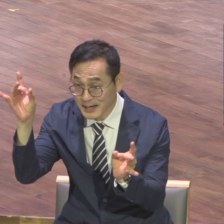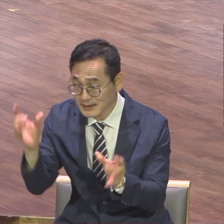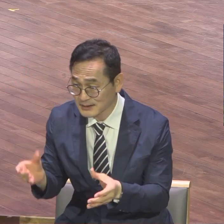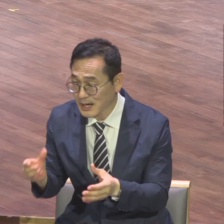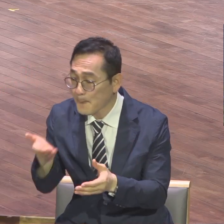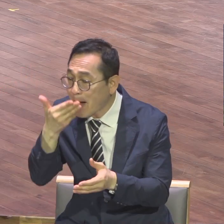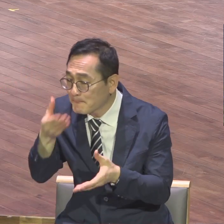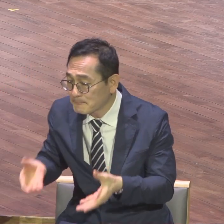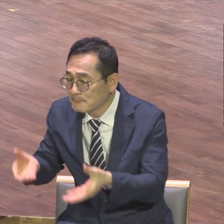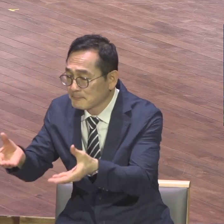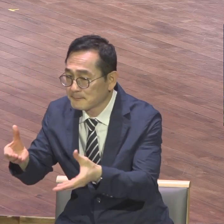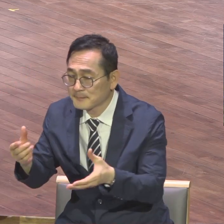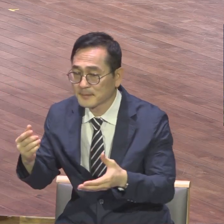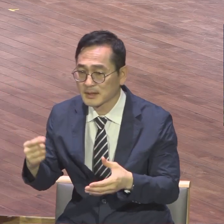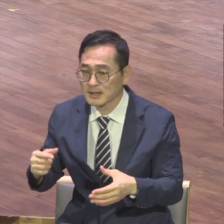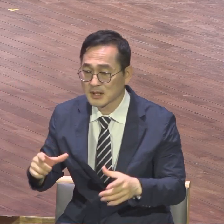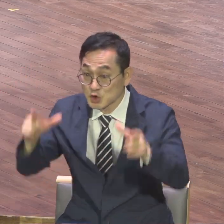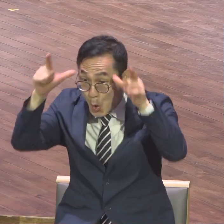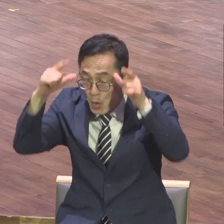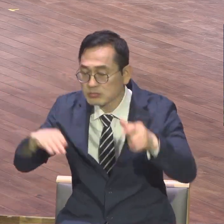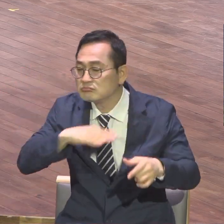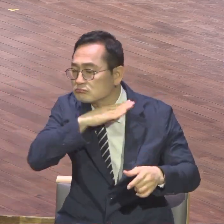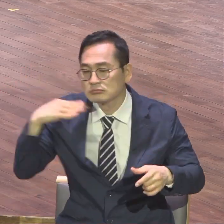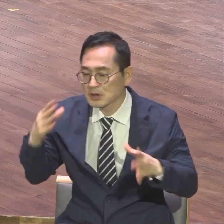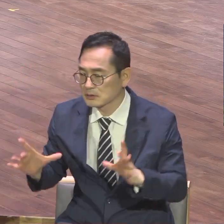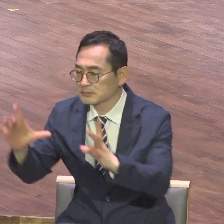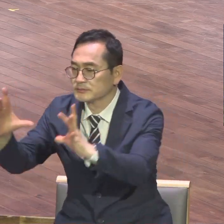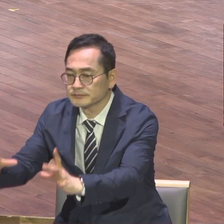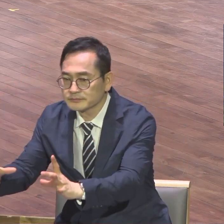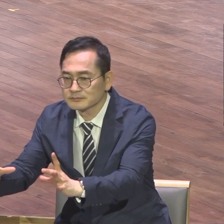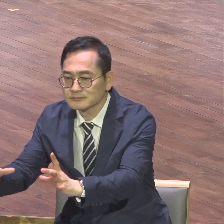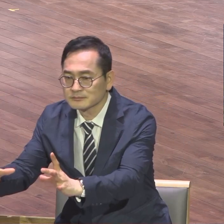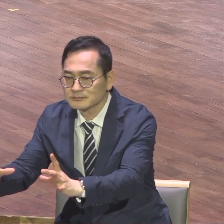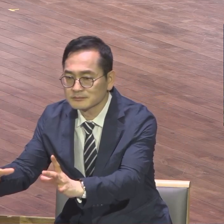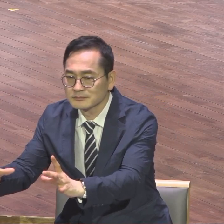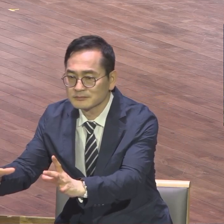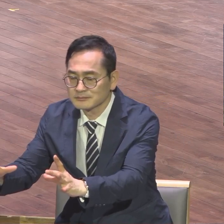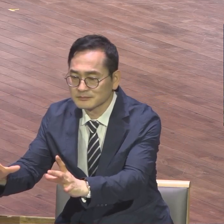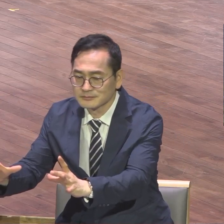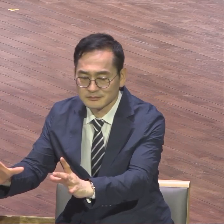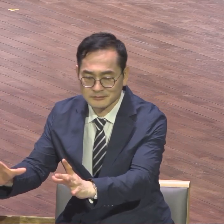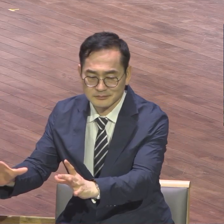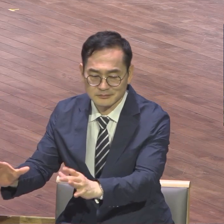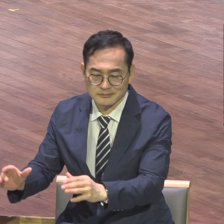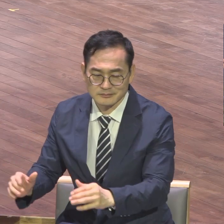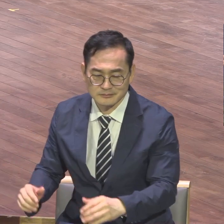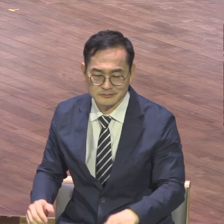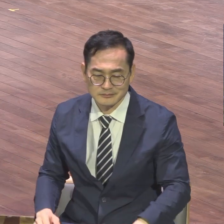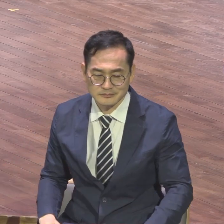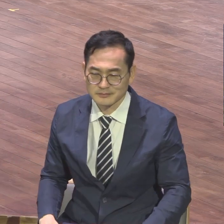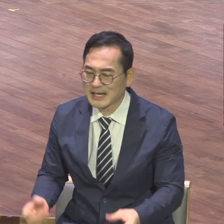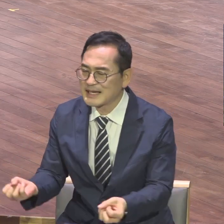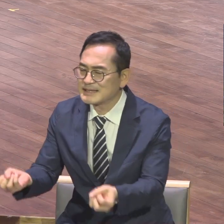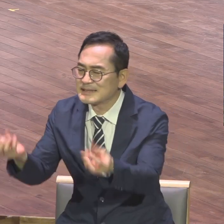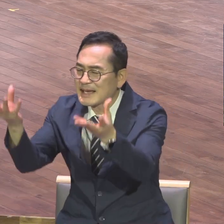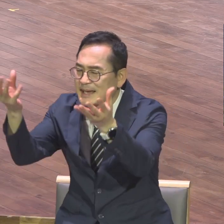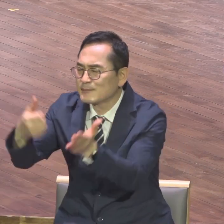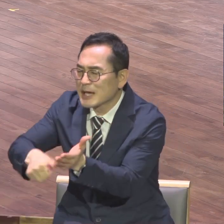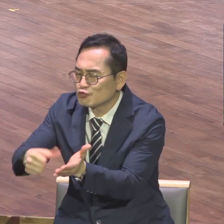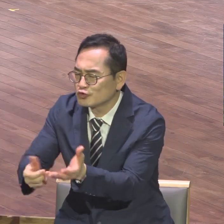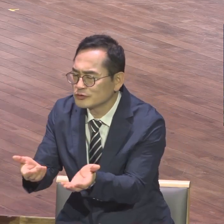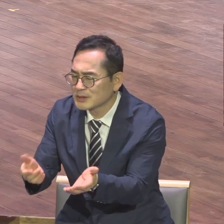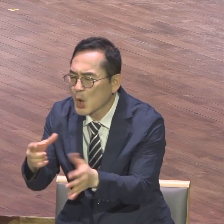그 소 그거 바친데 그걸 시장에서 팔았단 말이에요. 그 장사꾼들이 가져와가지고 파니까 제사 재물 드린